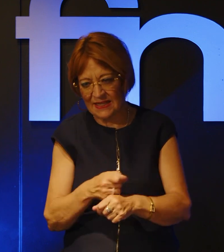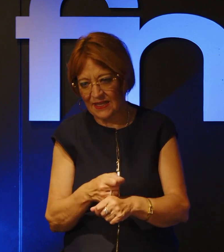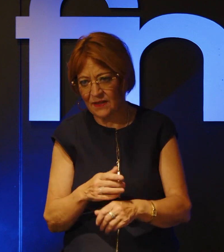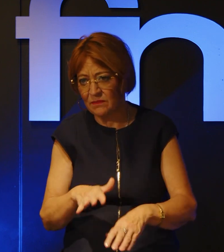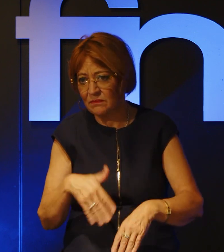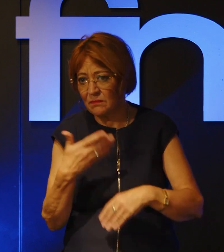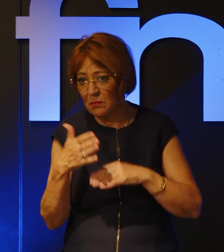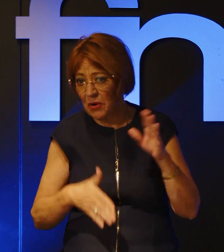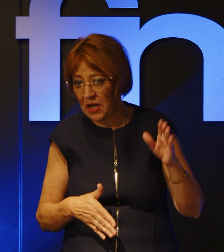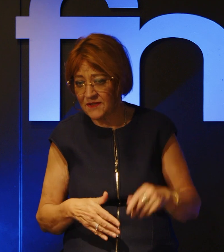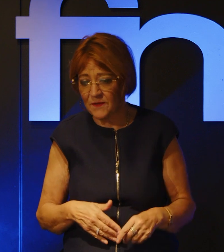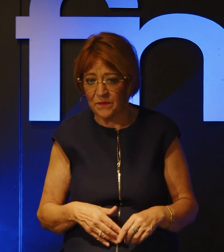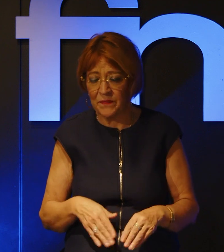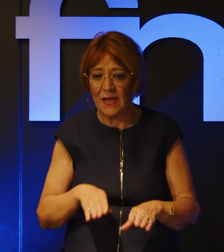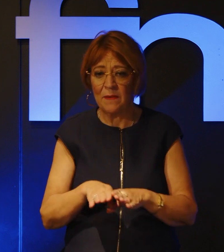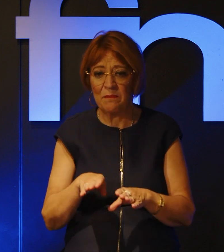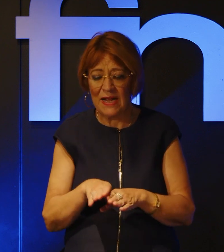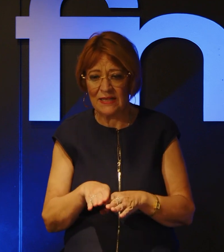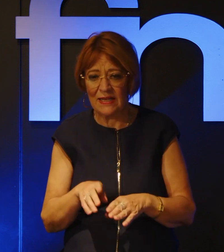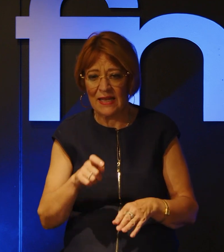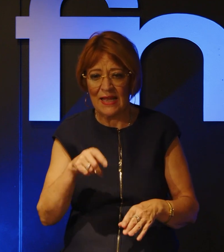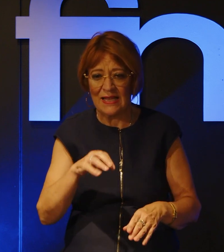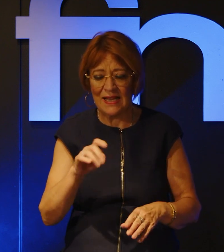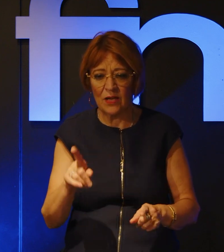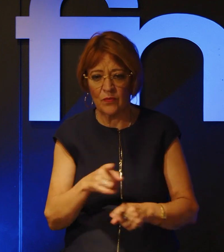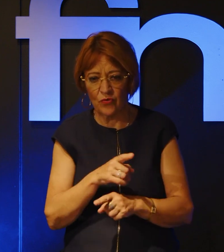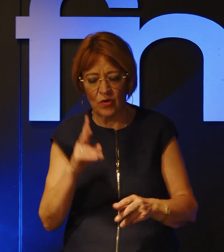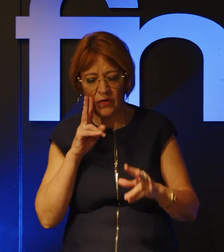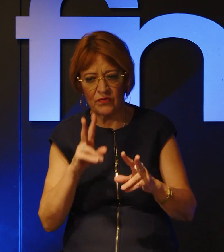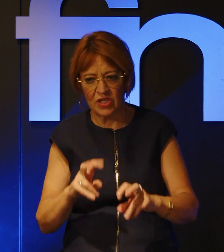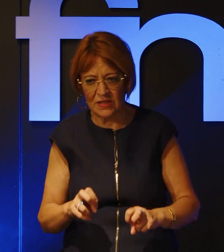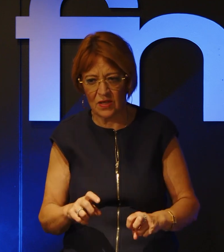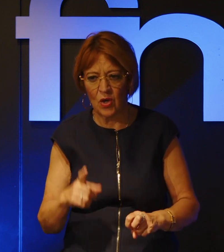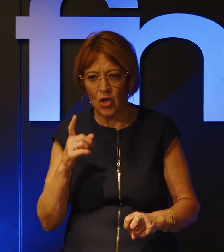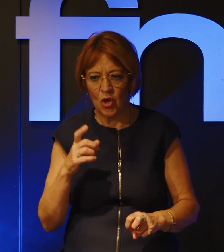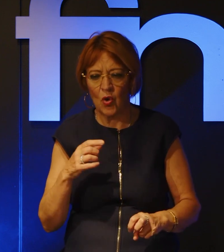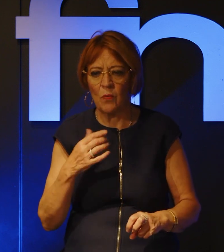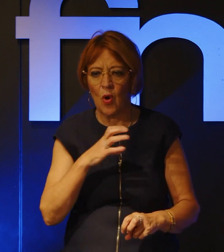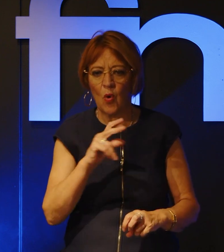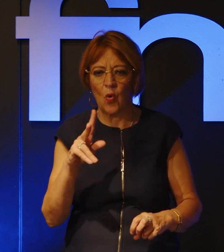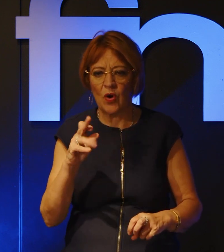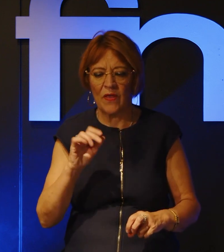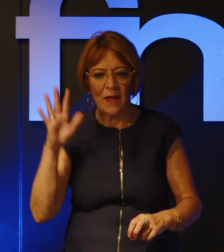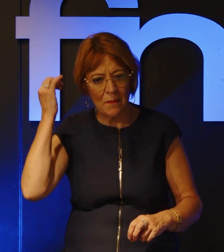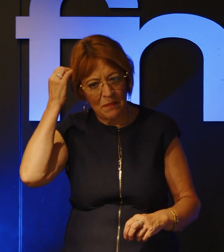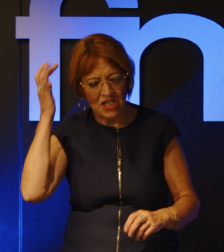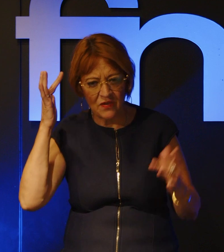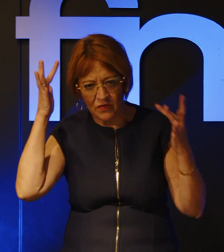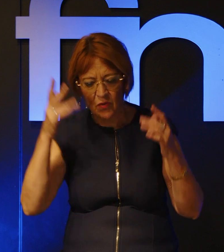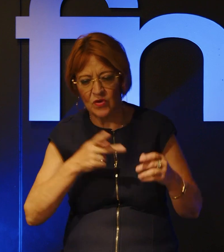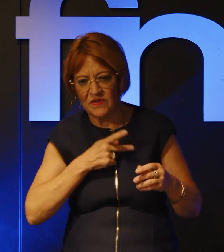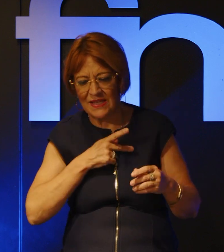Acidente divide a sua prática entre o ensaio docência investigação e uma curadoria expandida mestre em filosofia pela